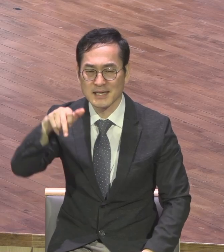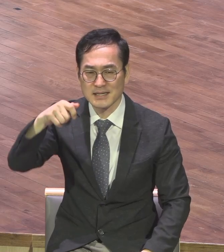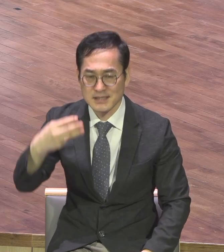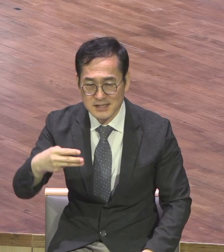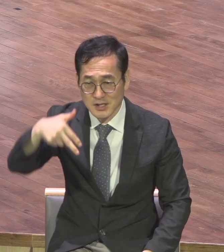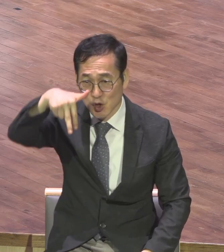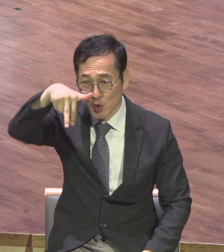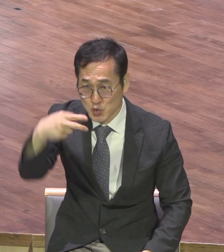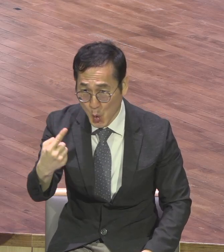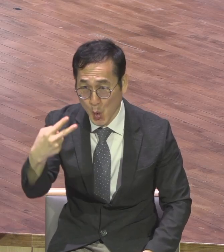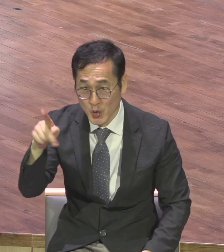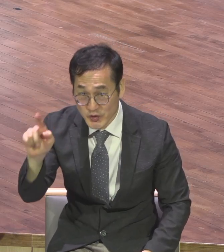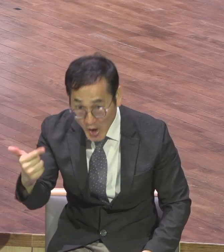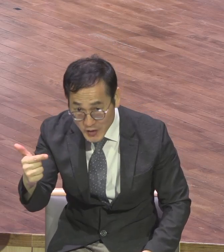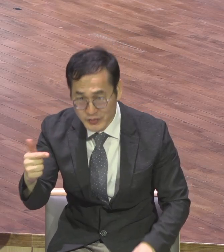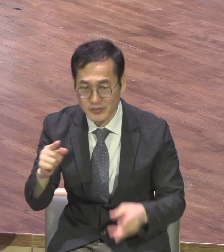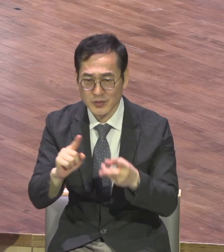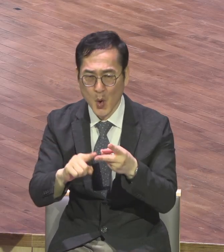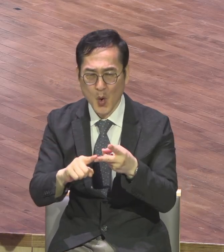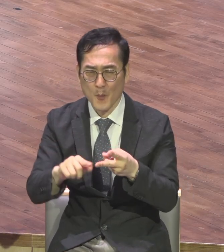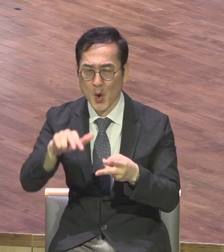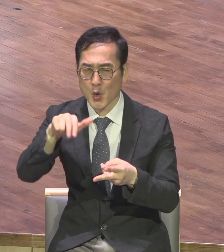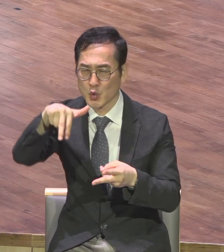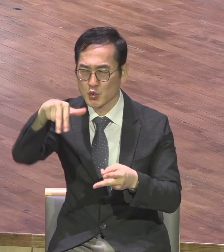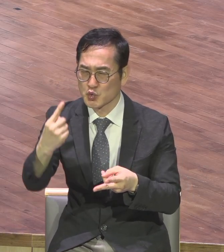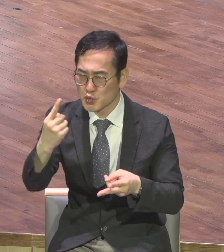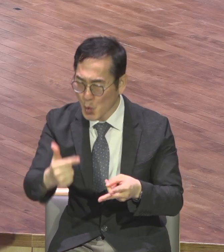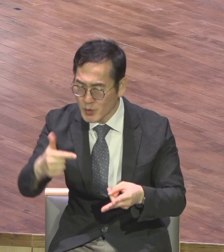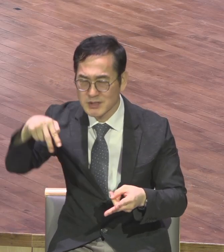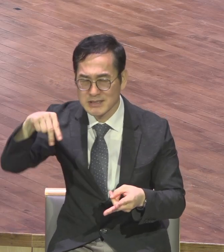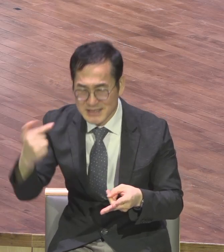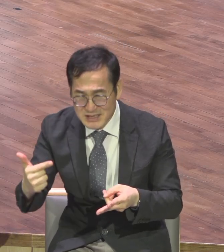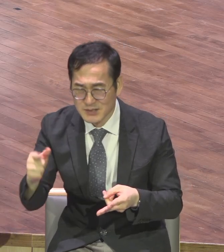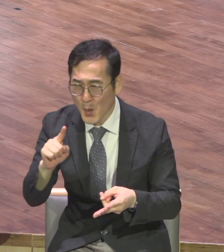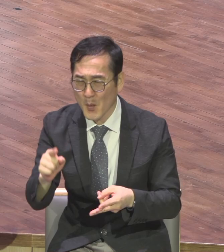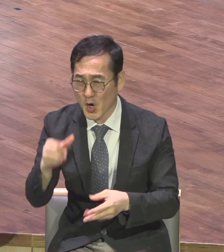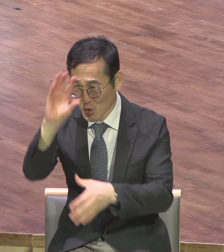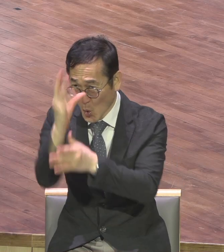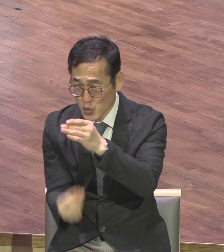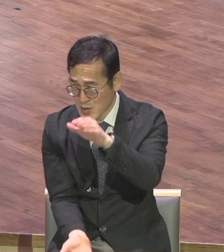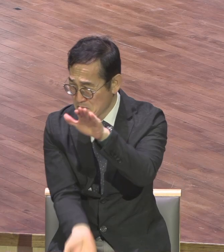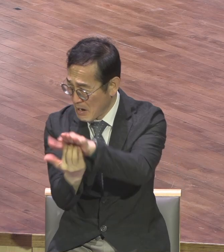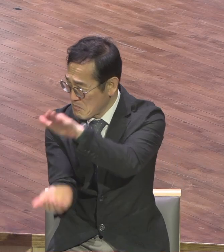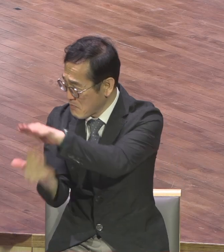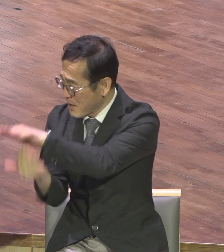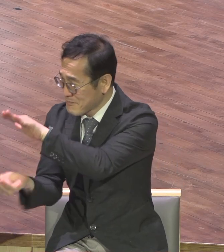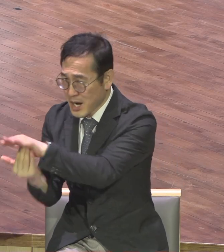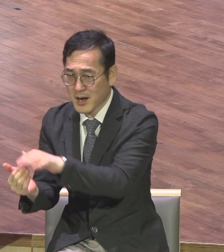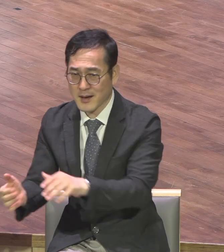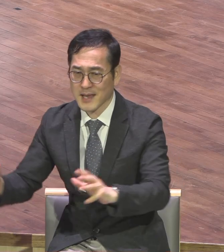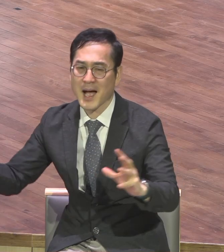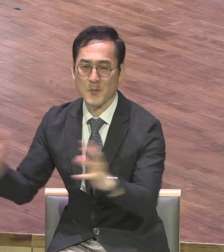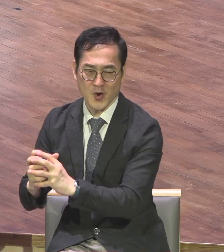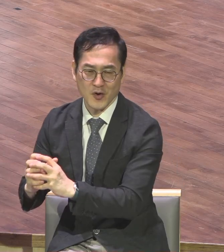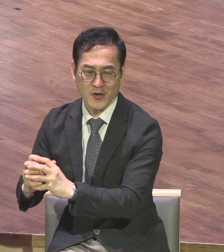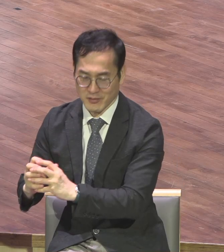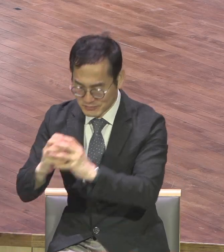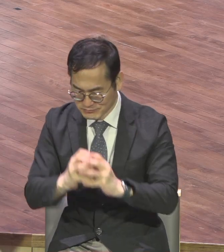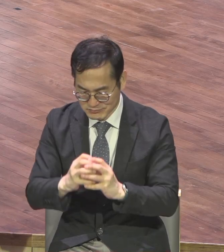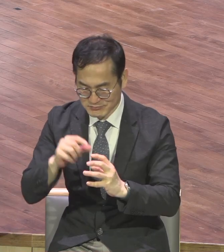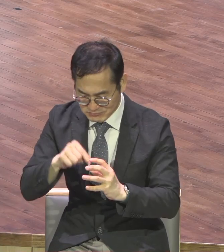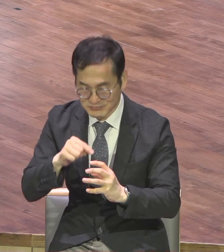스코티 피펜, 이 매직 존슨, 찰스 바클리 그야말로 이 농구에 관한 전설들이